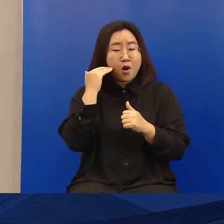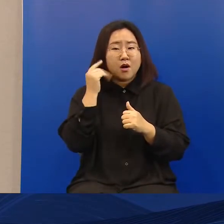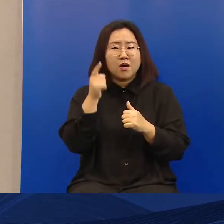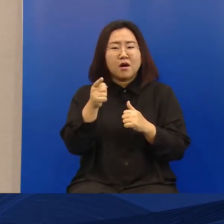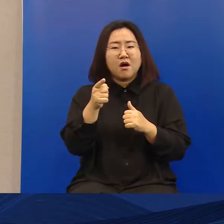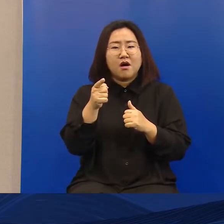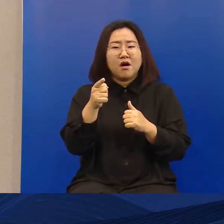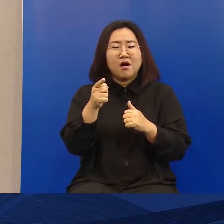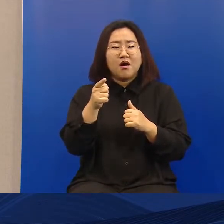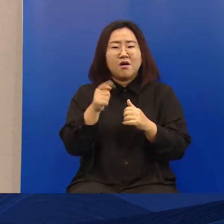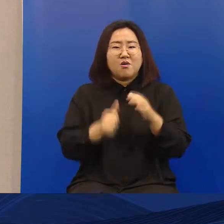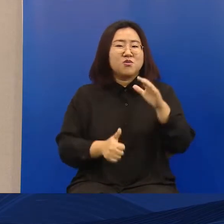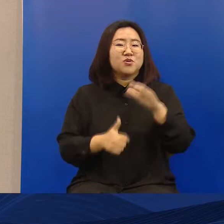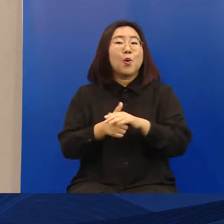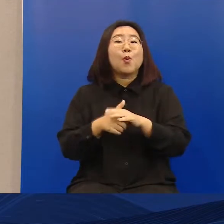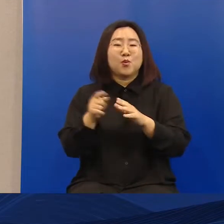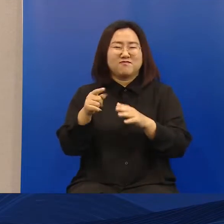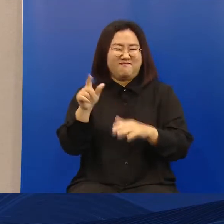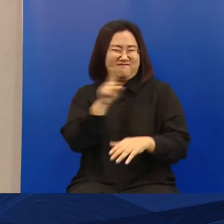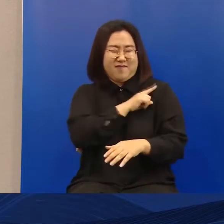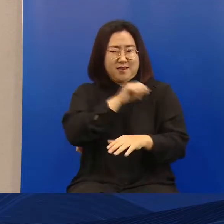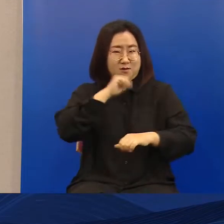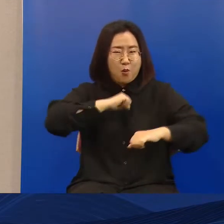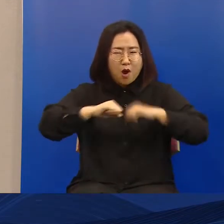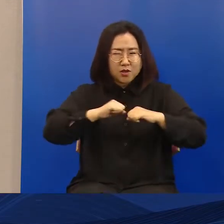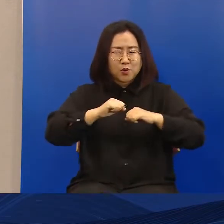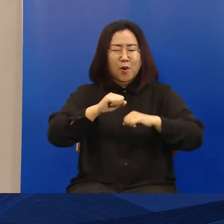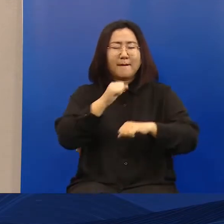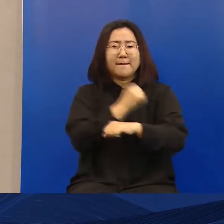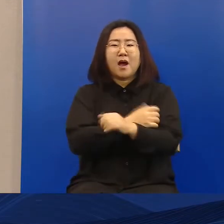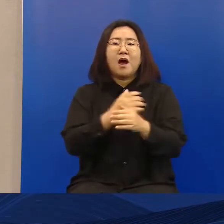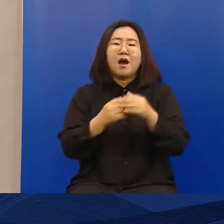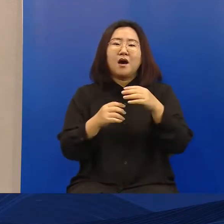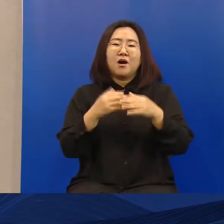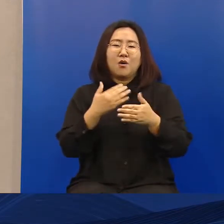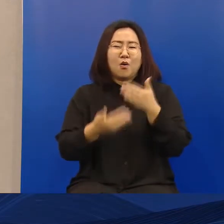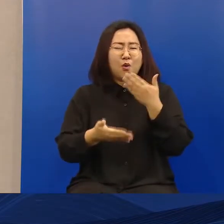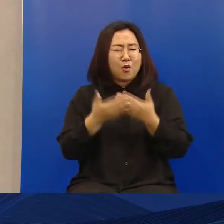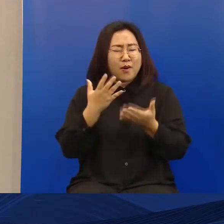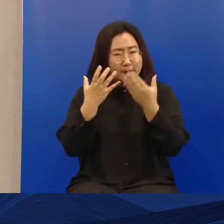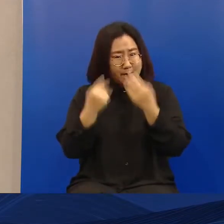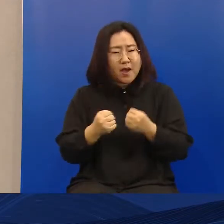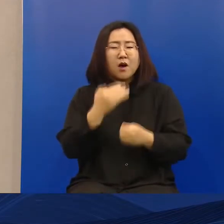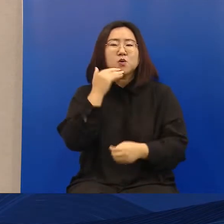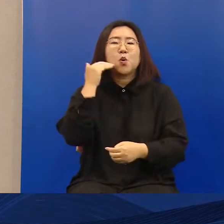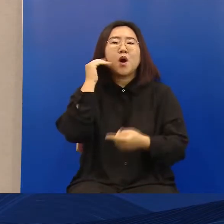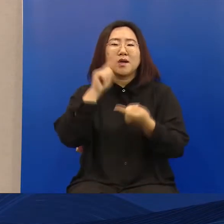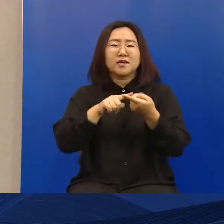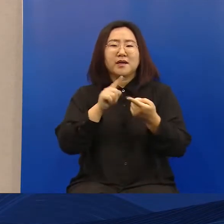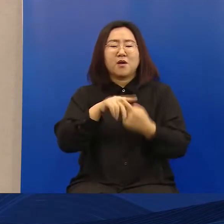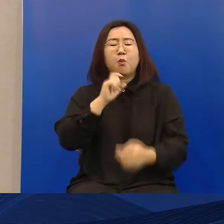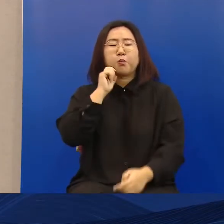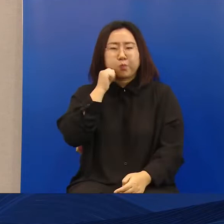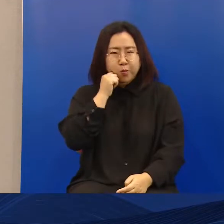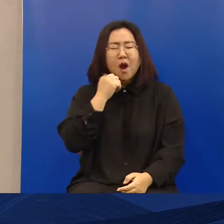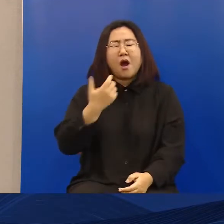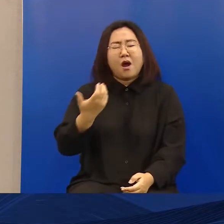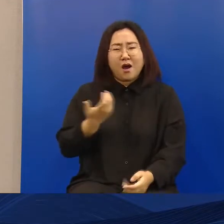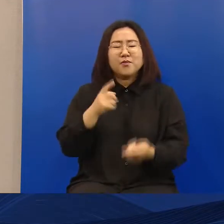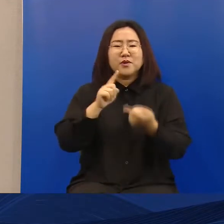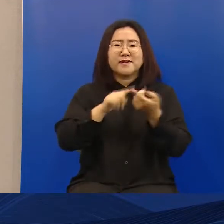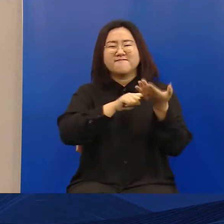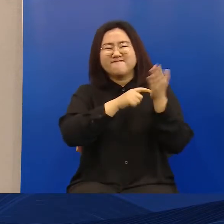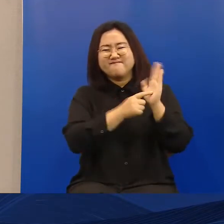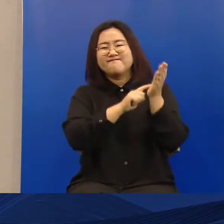분야에서는 독보적인 분이십니다. 시민활동 운동가로 오랫동안 청각장애인의 어려움과